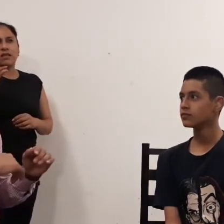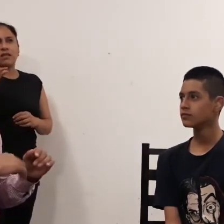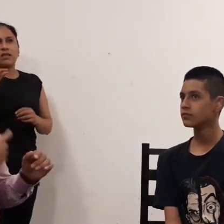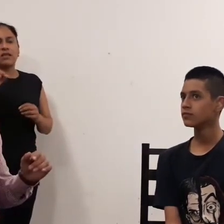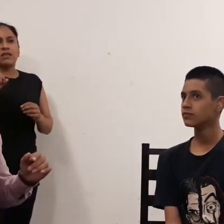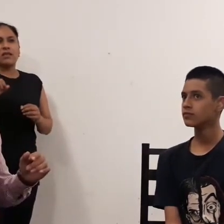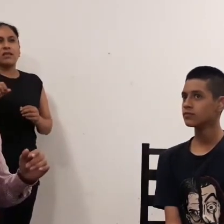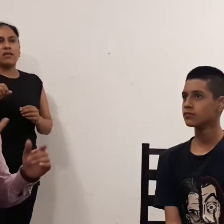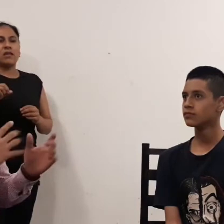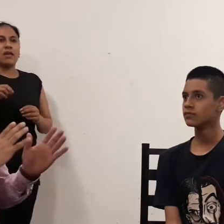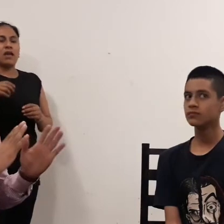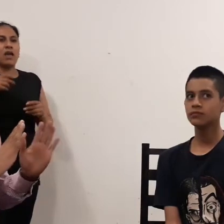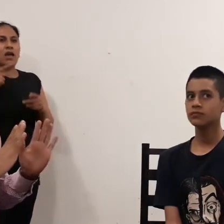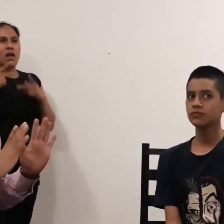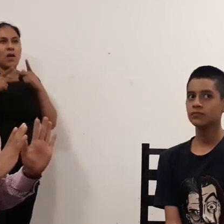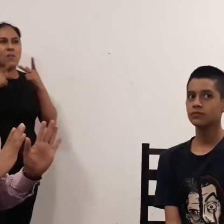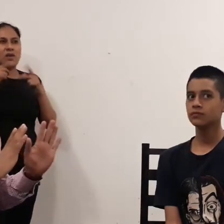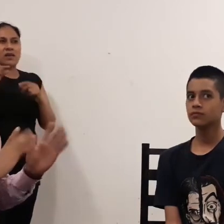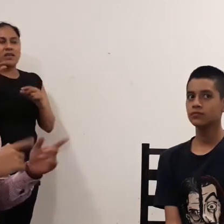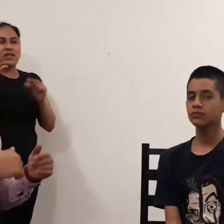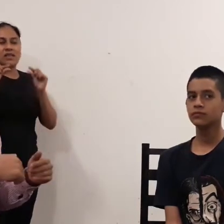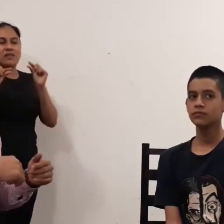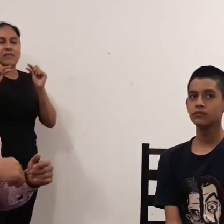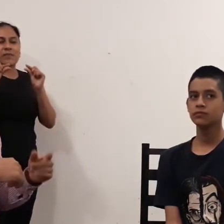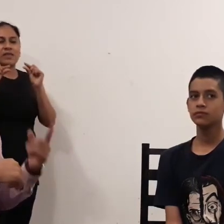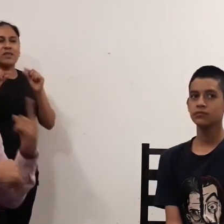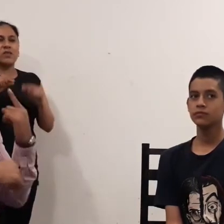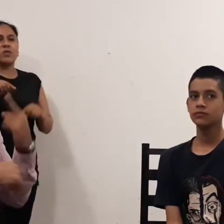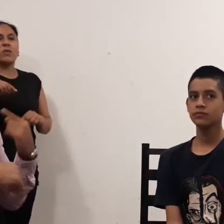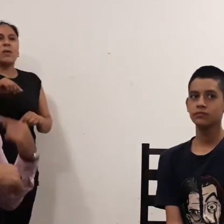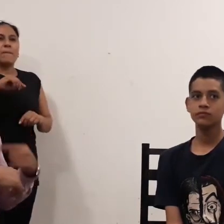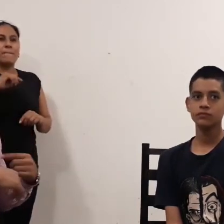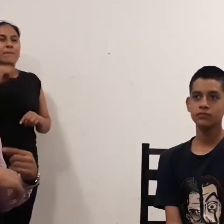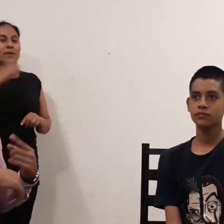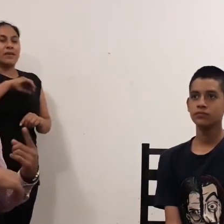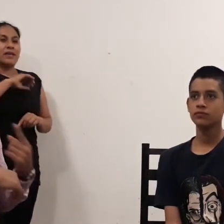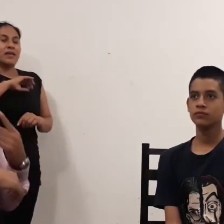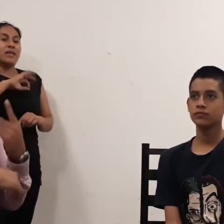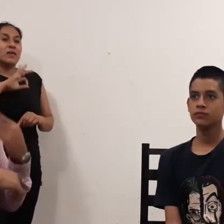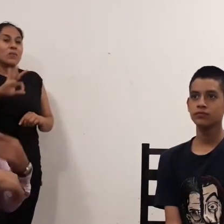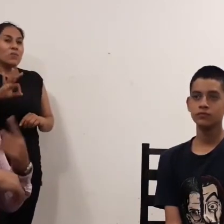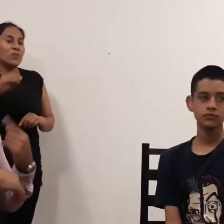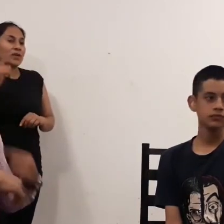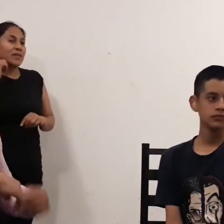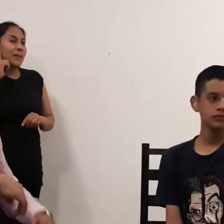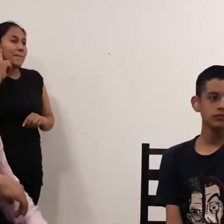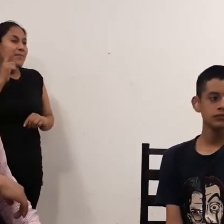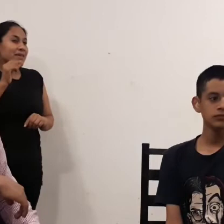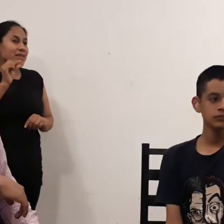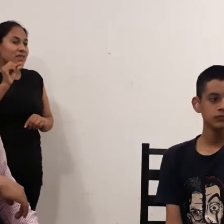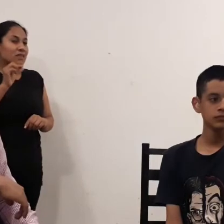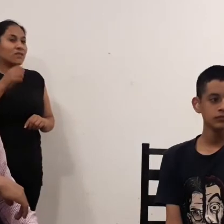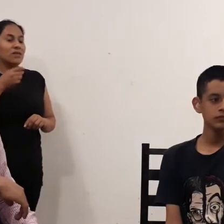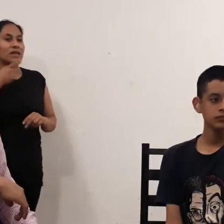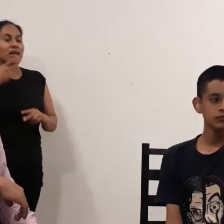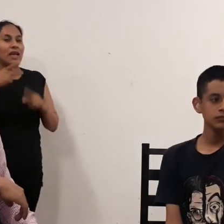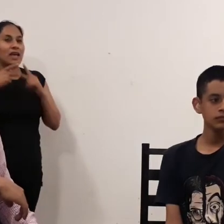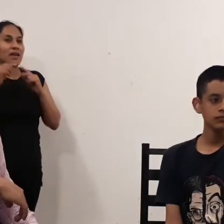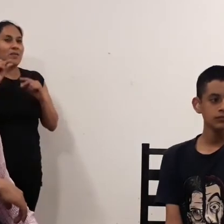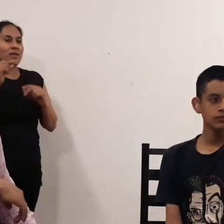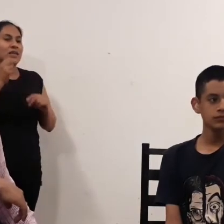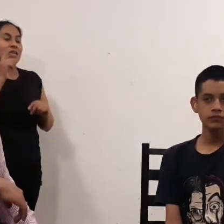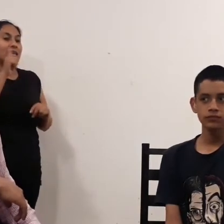de frente de él, hable un poquito lento para que pueda él medio escuchar y realizar la lectura